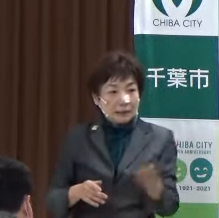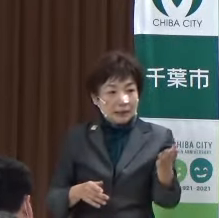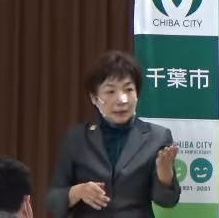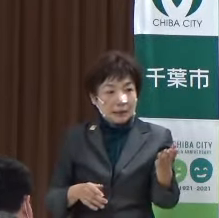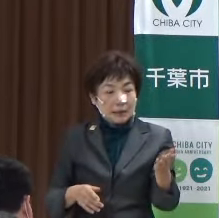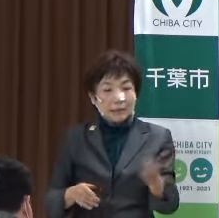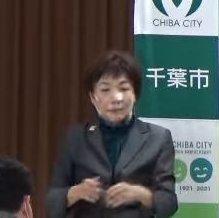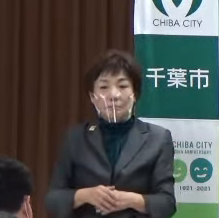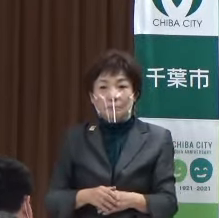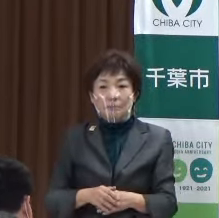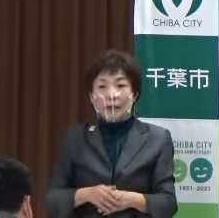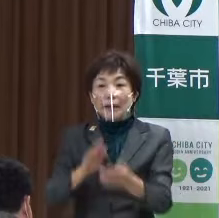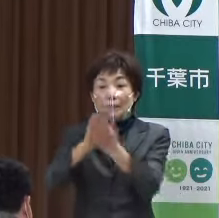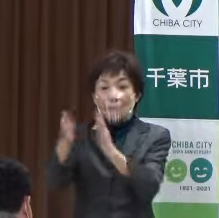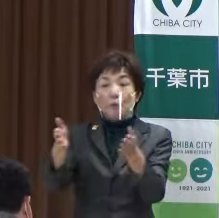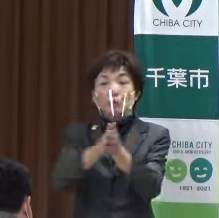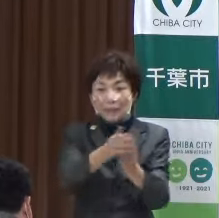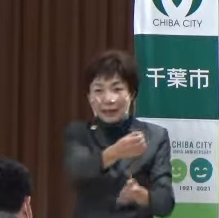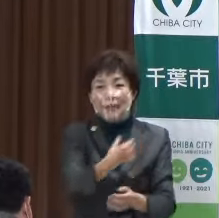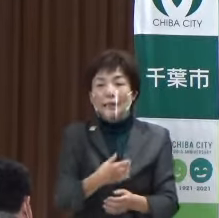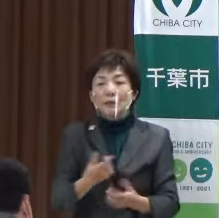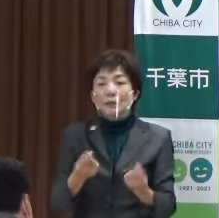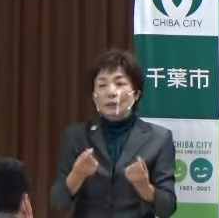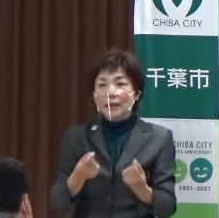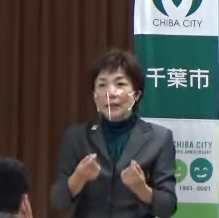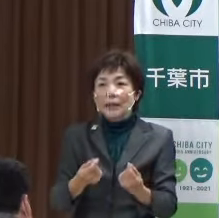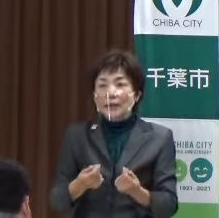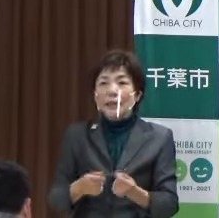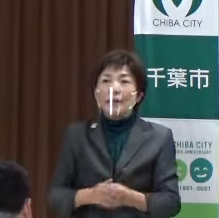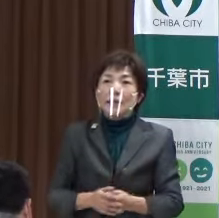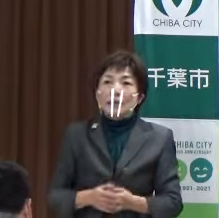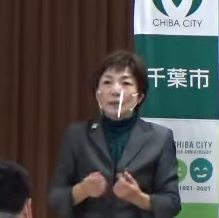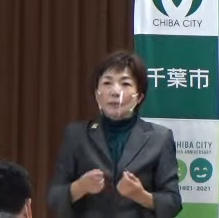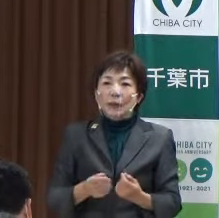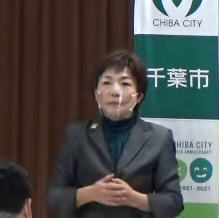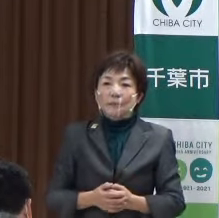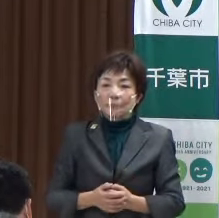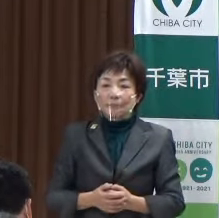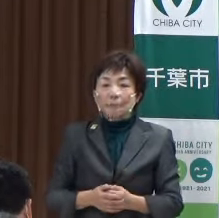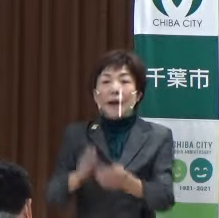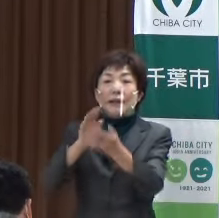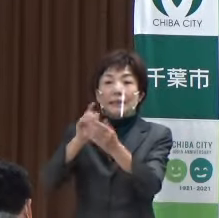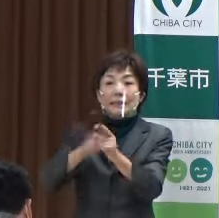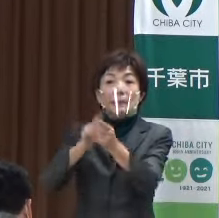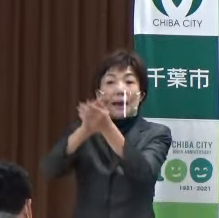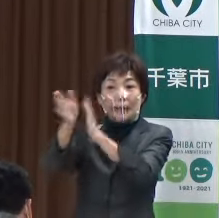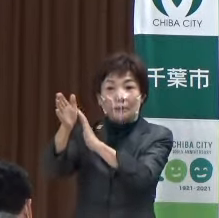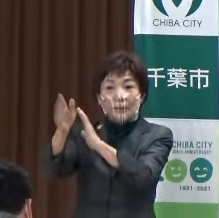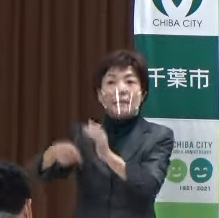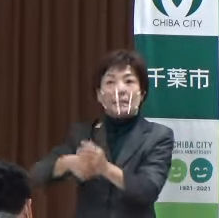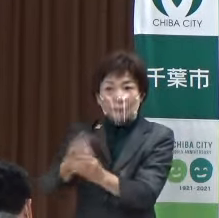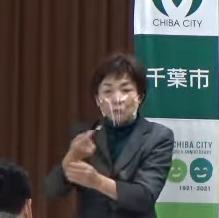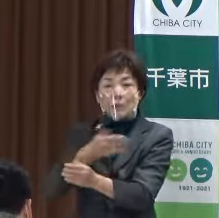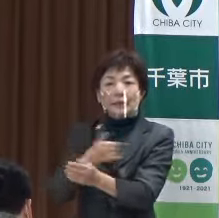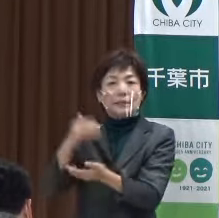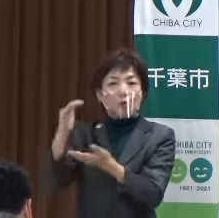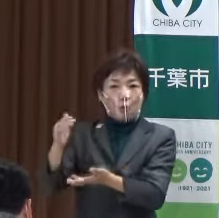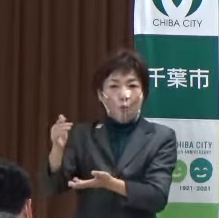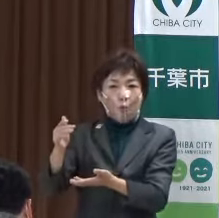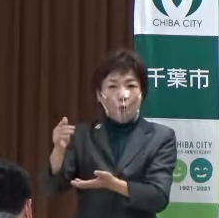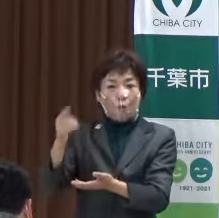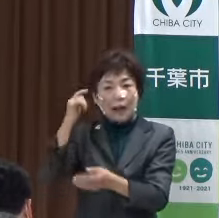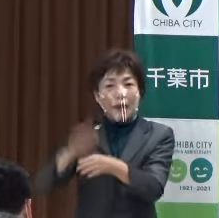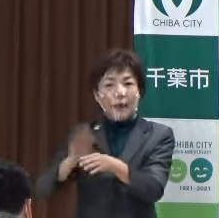ね。含めてですけど。 あ、県も含めてですか。そうですね。県はまず、ご自身でできることということ